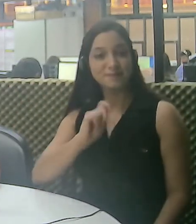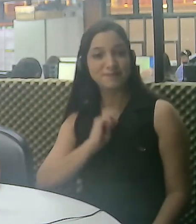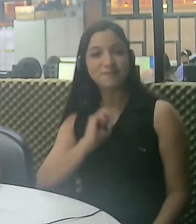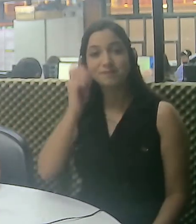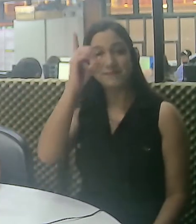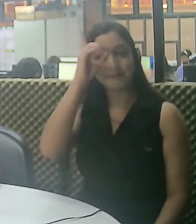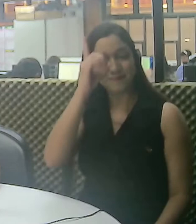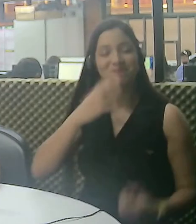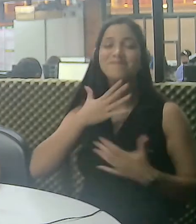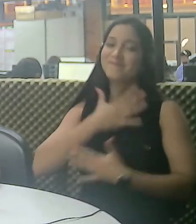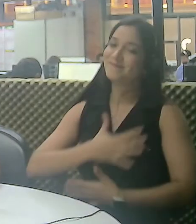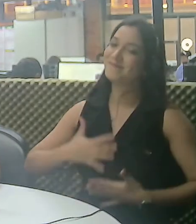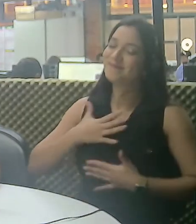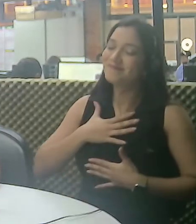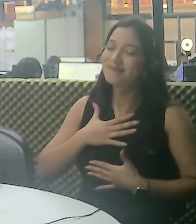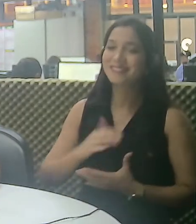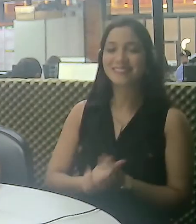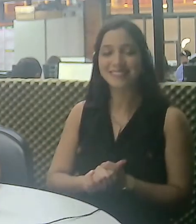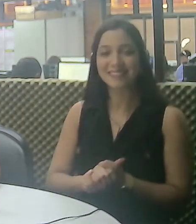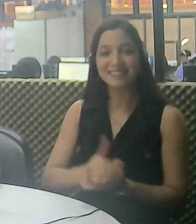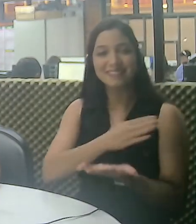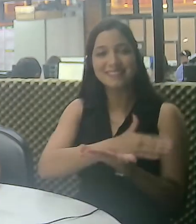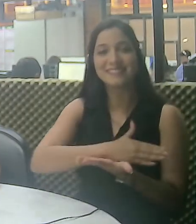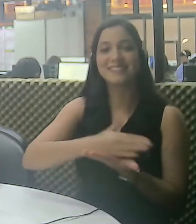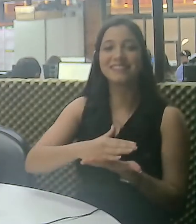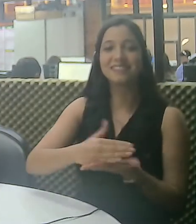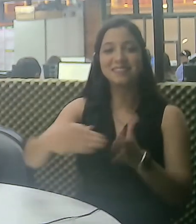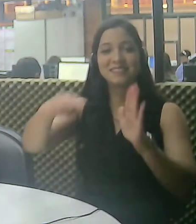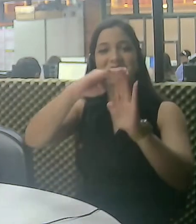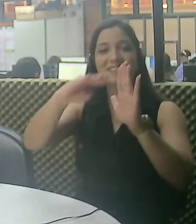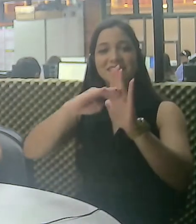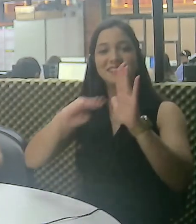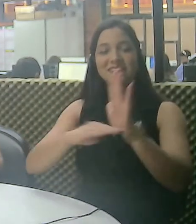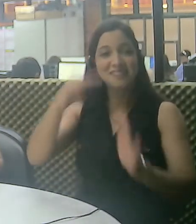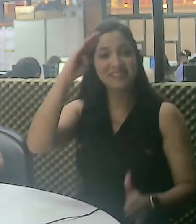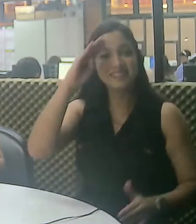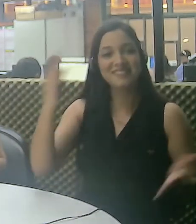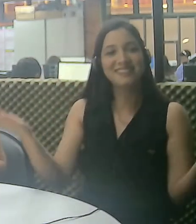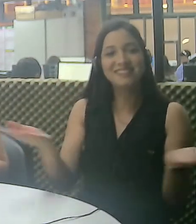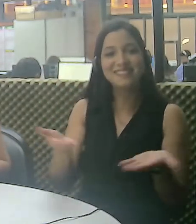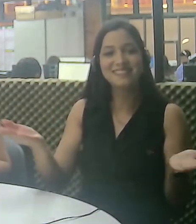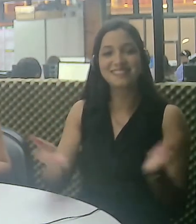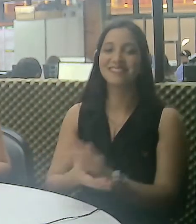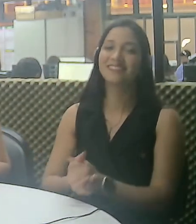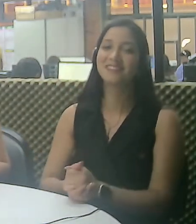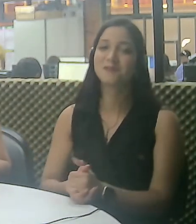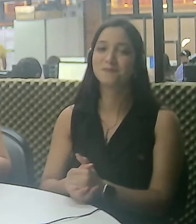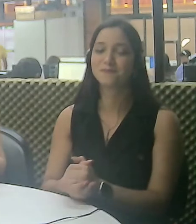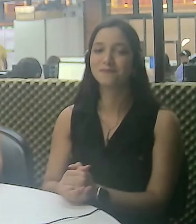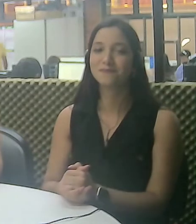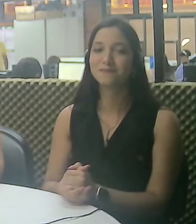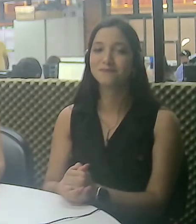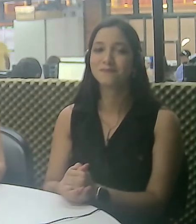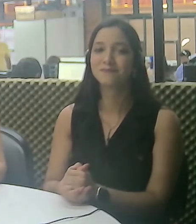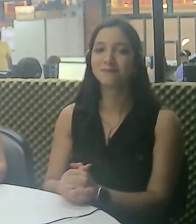Uberlândia. Prazer, eu sou Daniela Aires e começamos com os destaques desta edição.